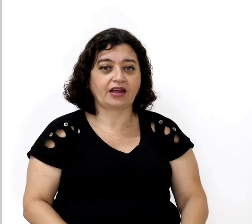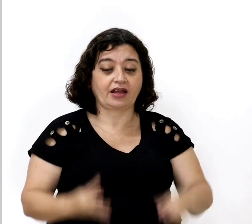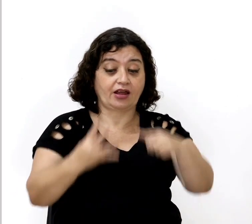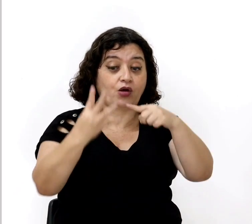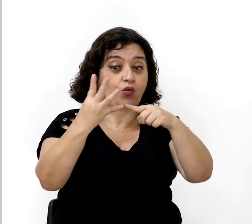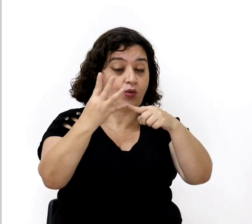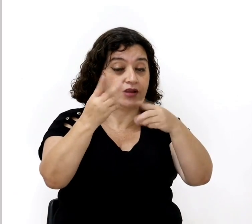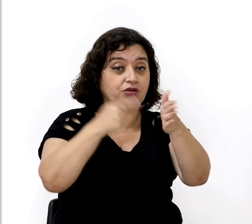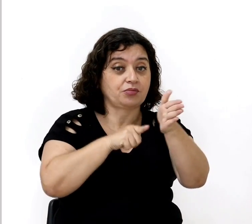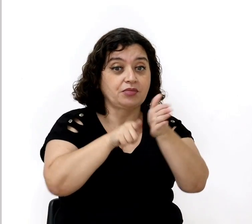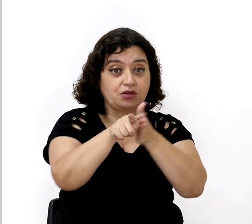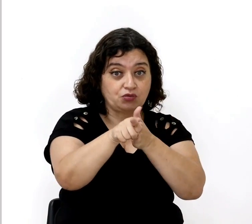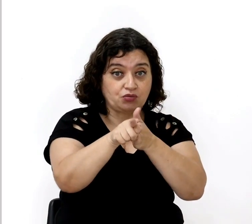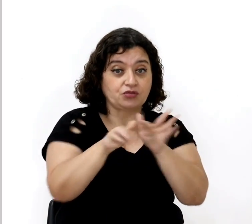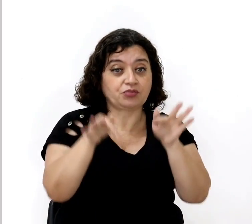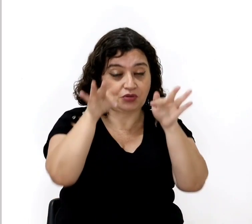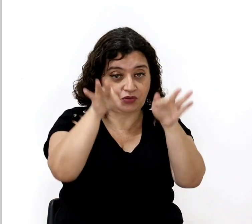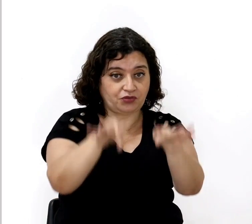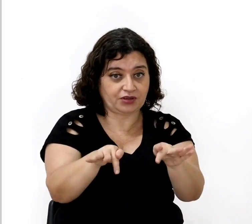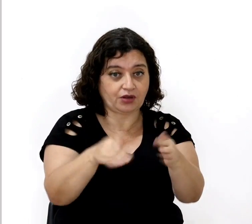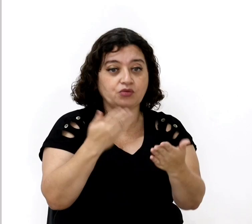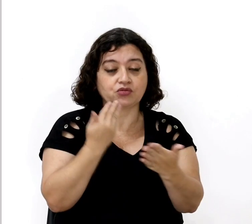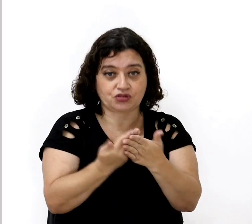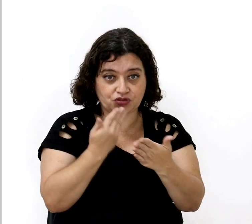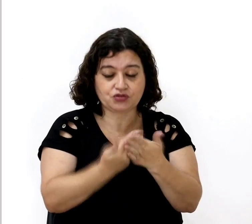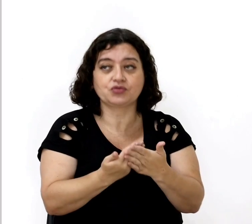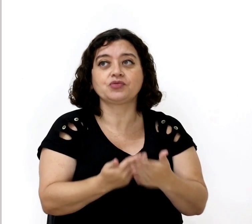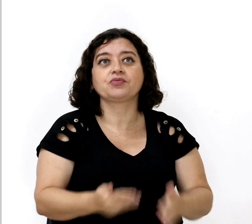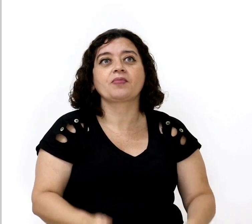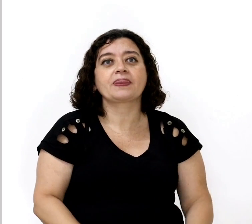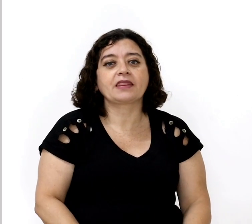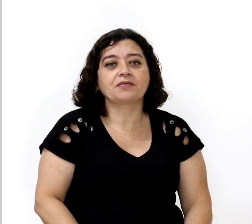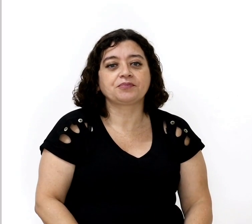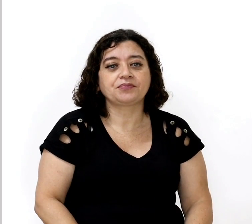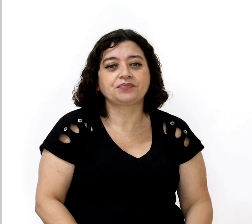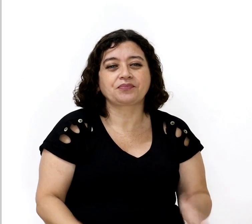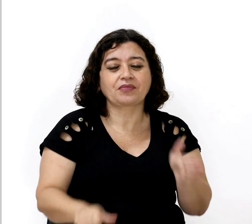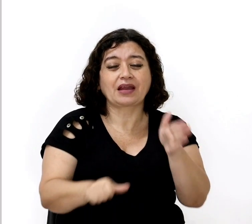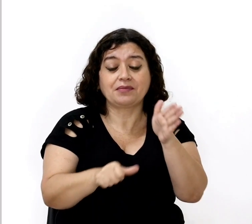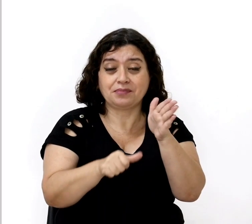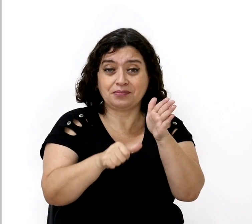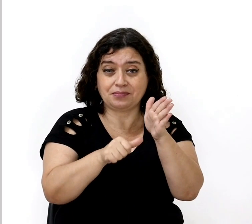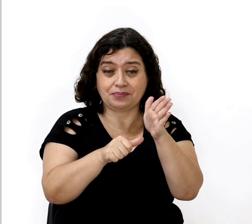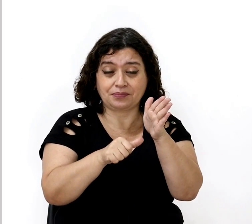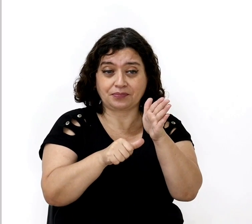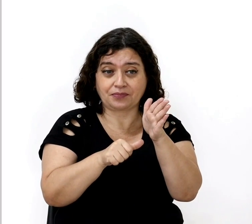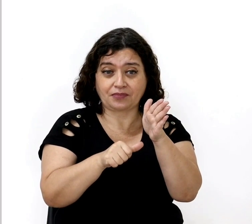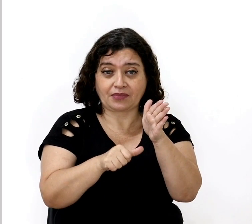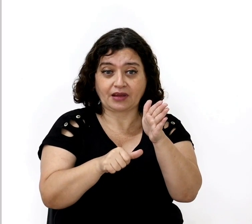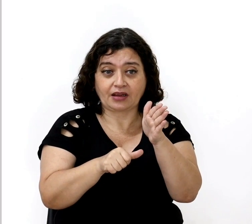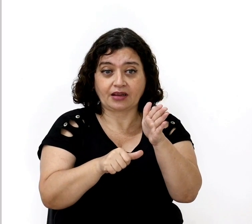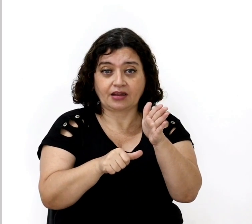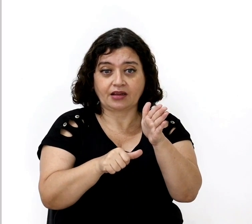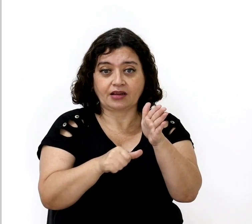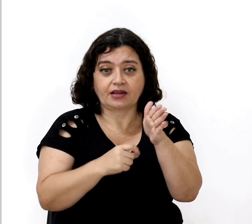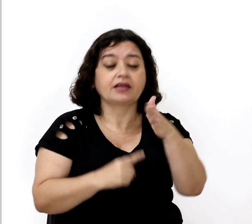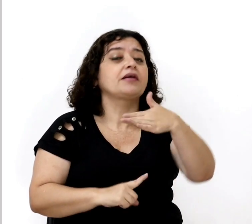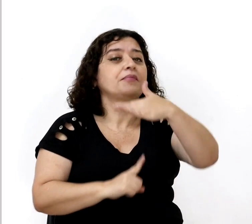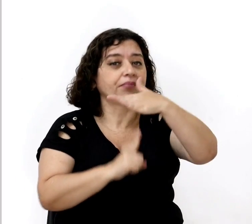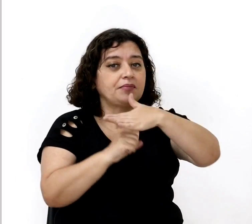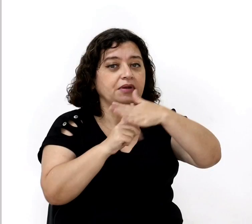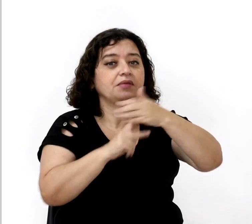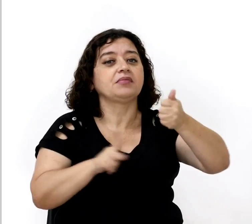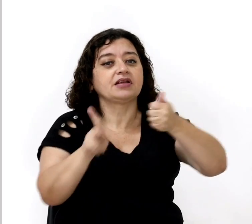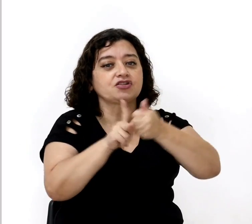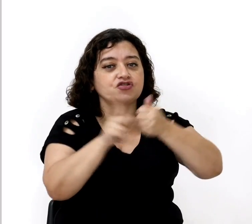nossa pergunta 4. Estamos caminhando já para o final do nosso estudo, né? A 1 de Pedro 4,10, o texto base, né, da